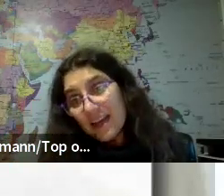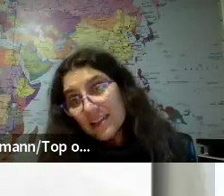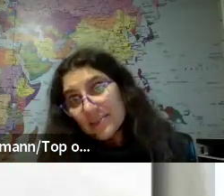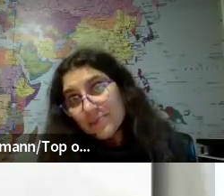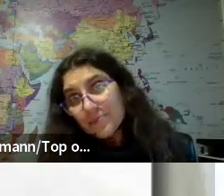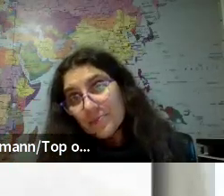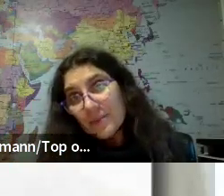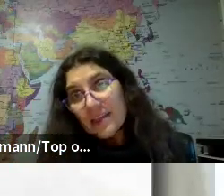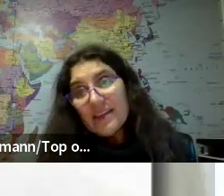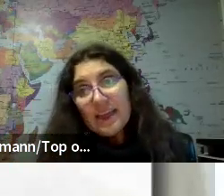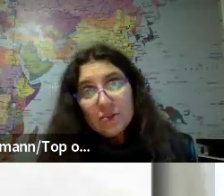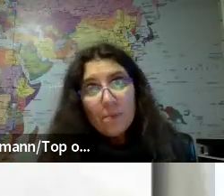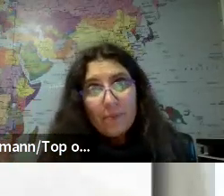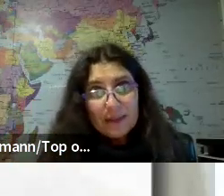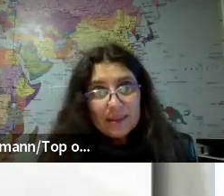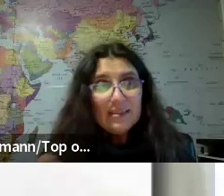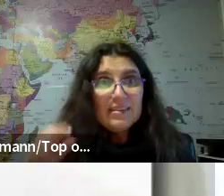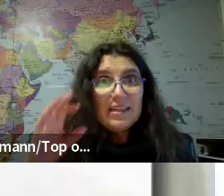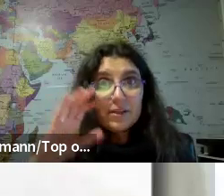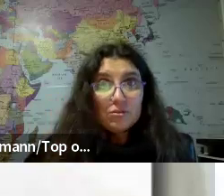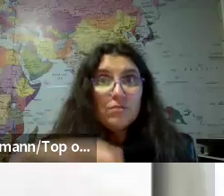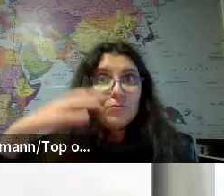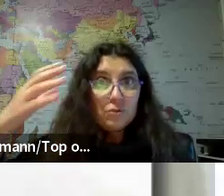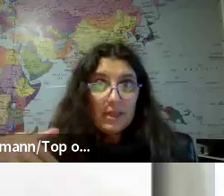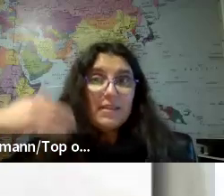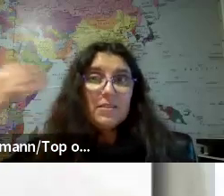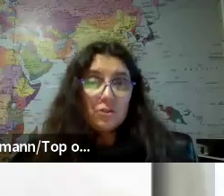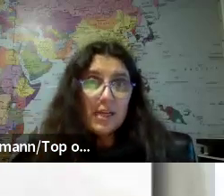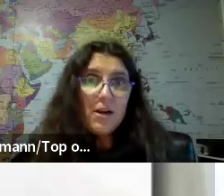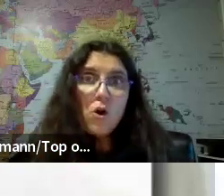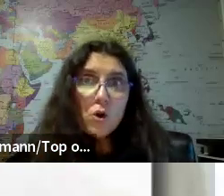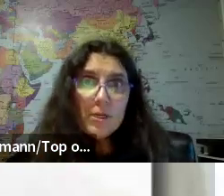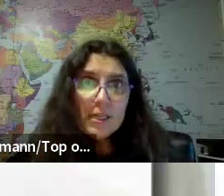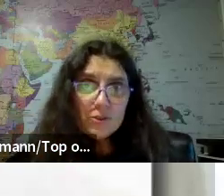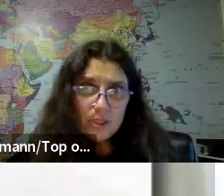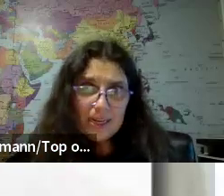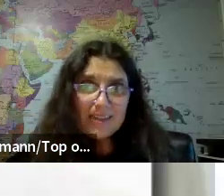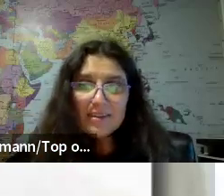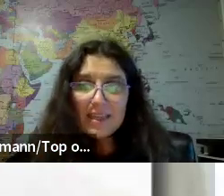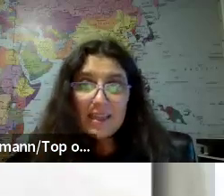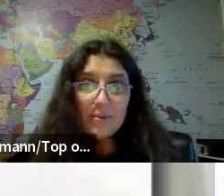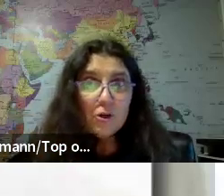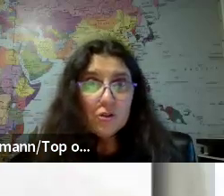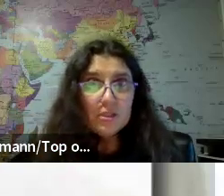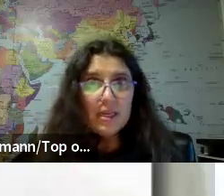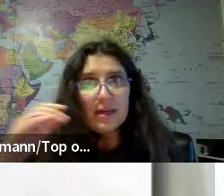hablar. Eso es parte del factor funcional, sensorial o comunicacional que debemos